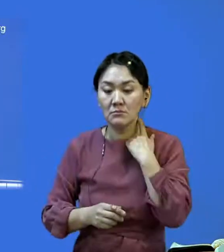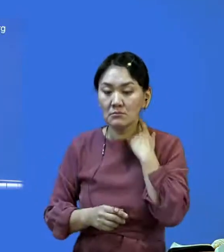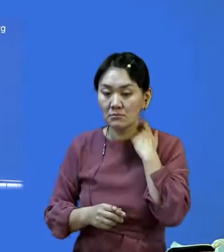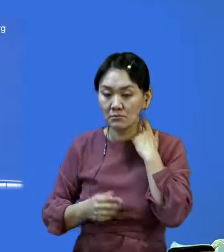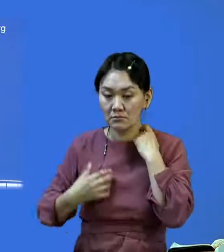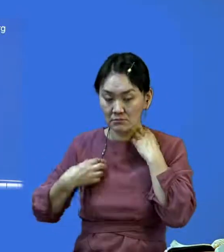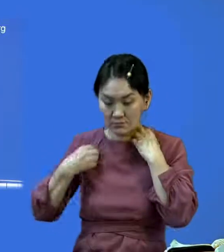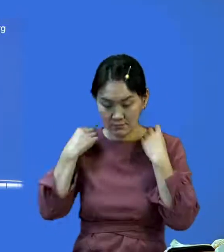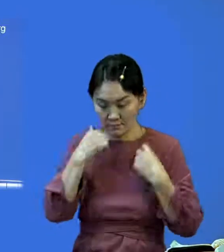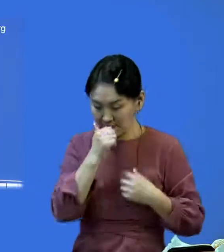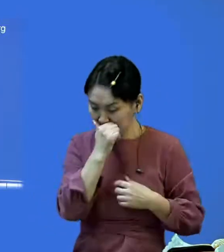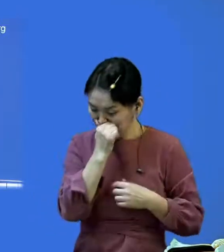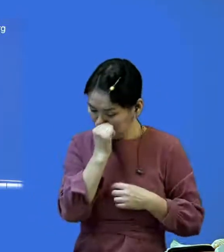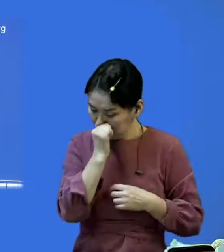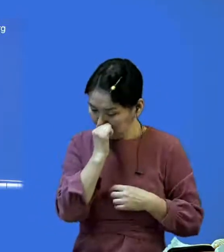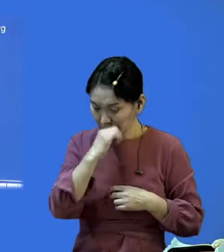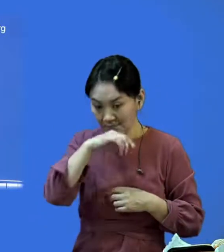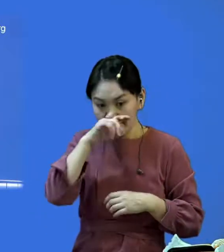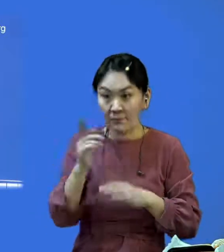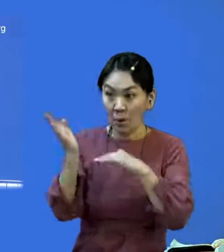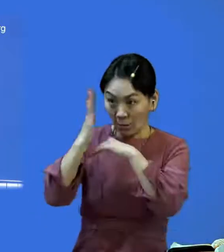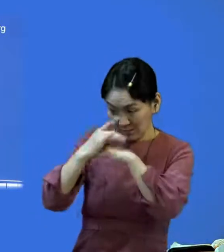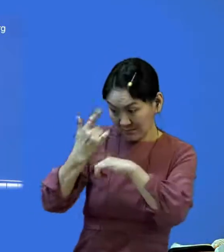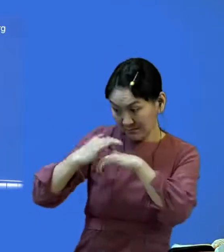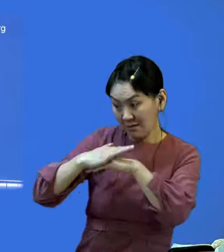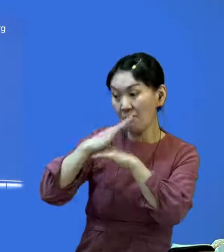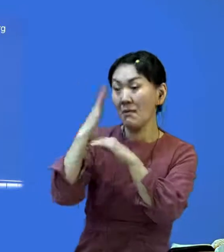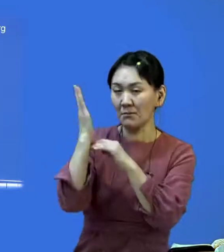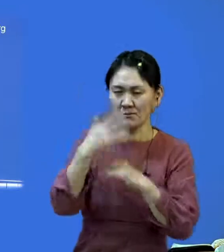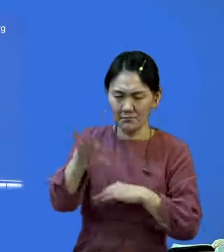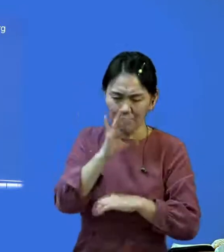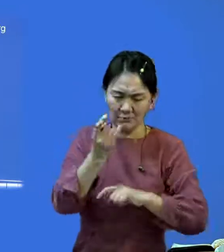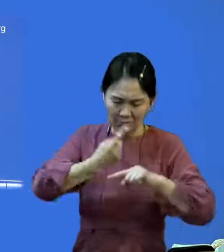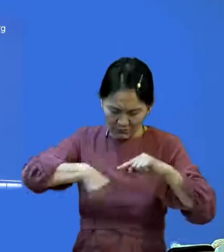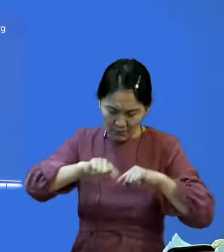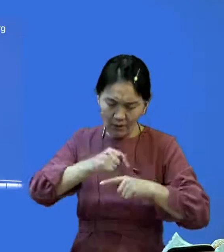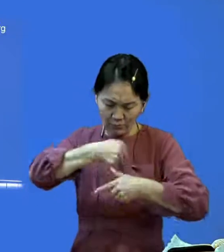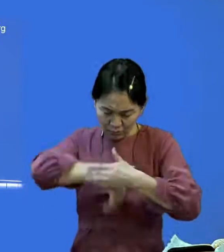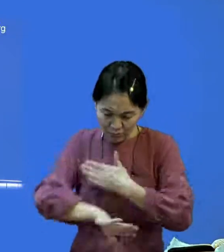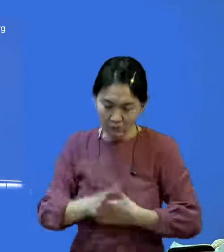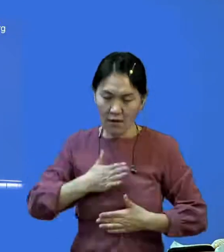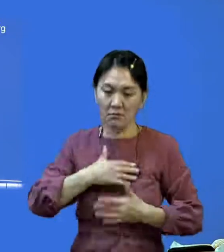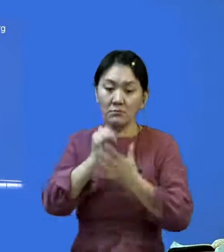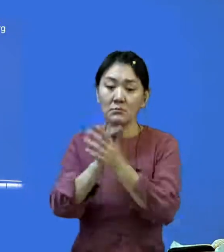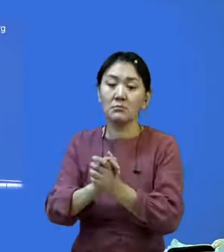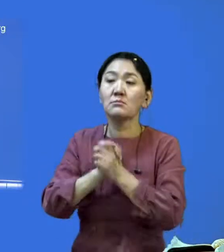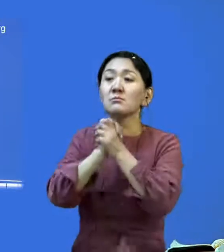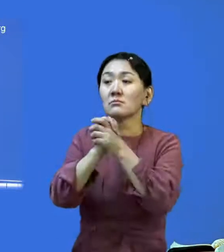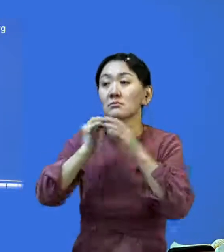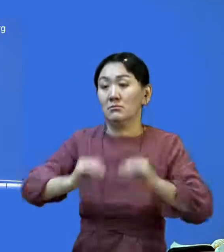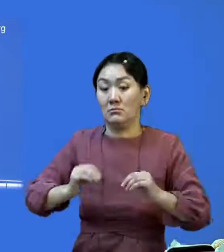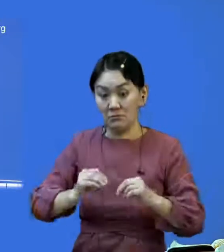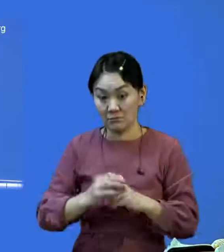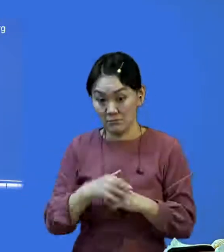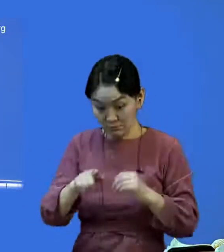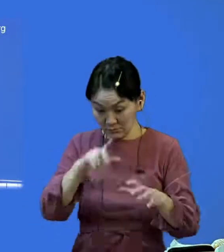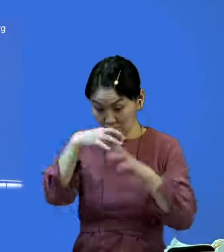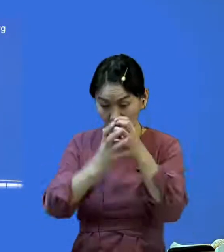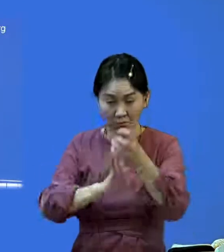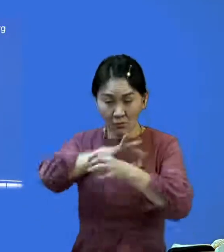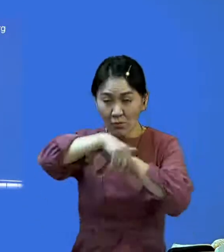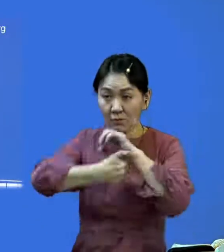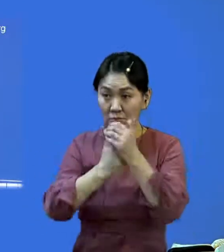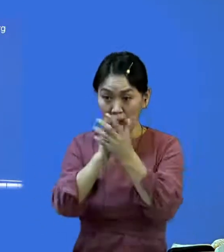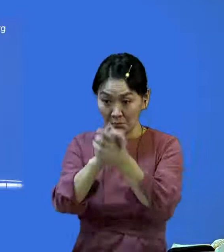Тийм учраас үхэл ба дахин амьллаар бид бүхнийг дахин төрүүлж биднийг амьд найдвартай болгосон гэж. Энэ ертөнцийн хүмүүсийн найдвар